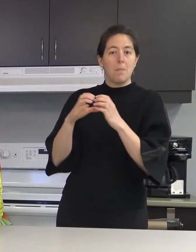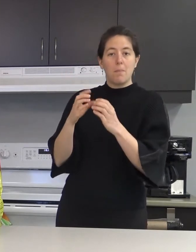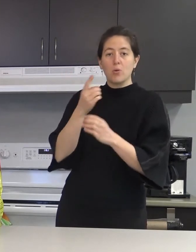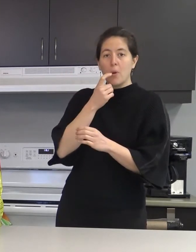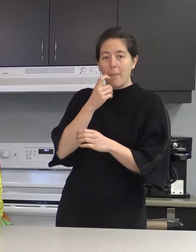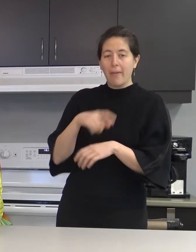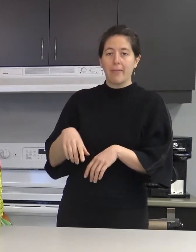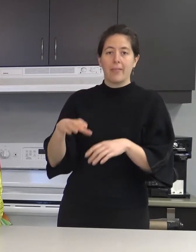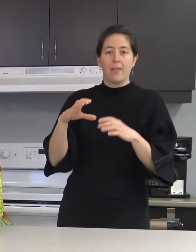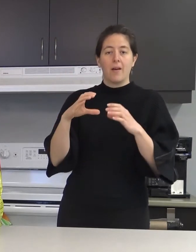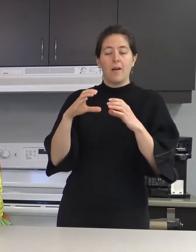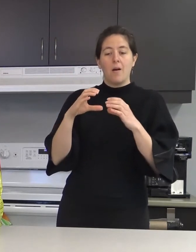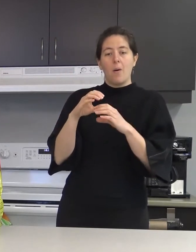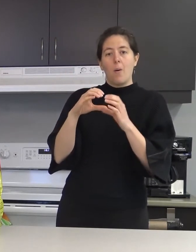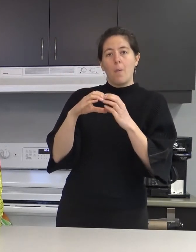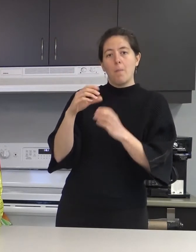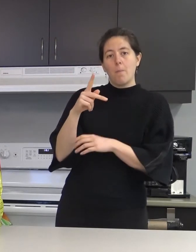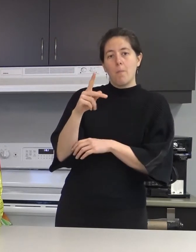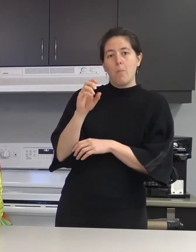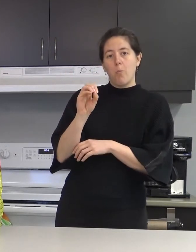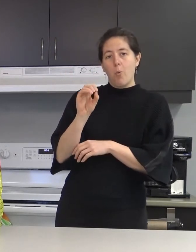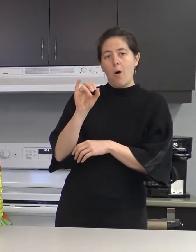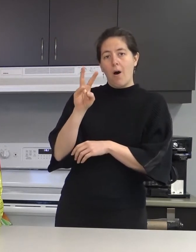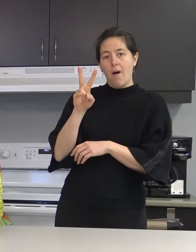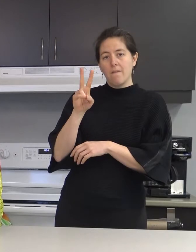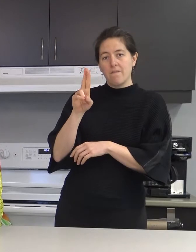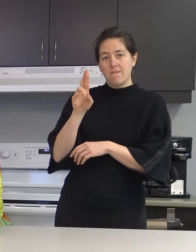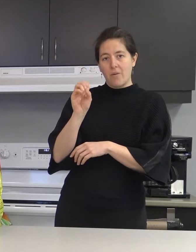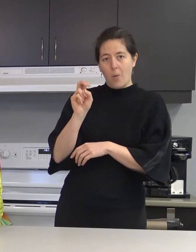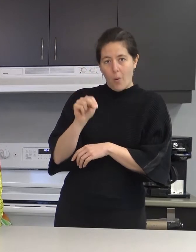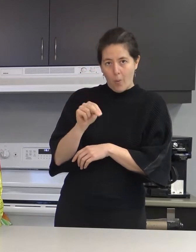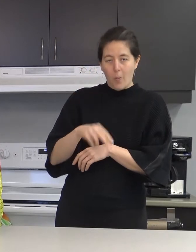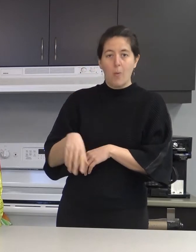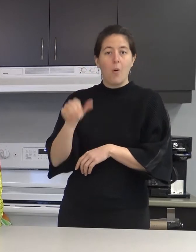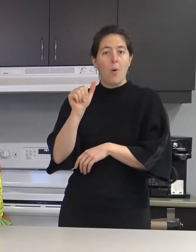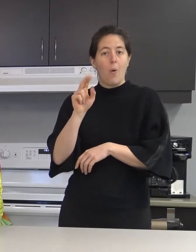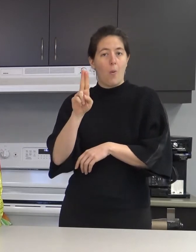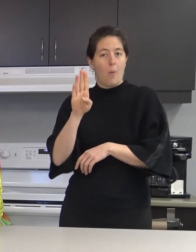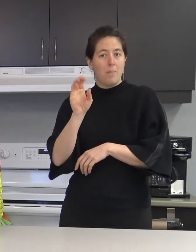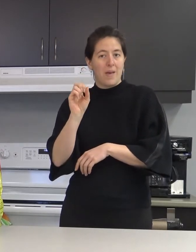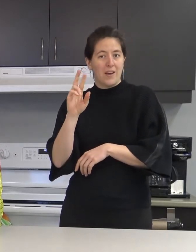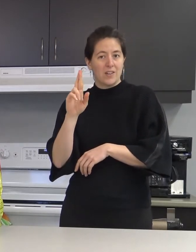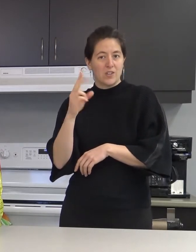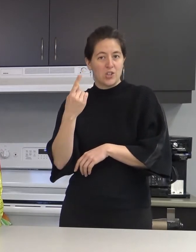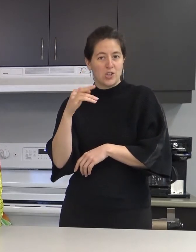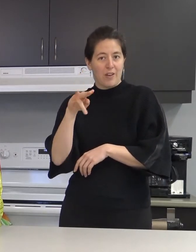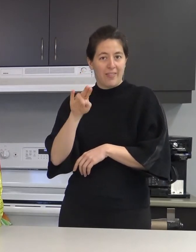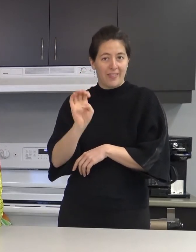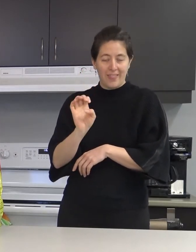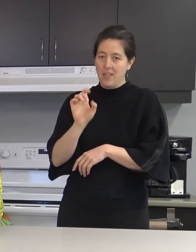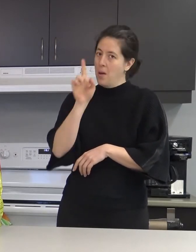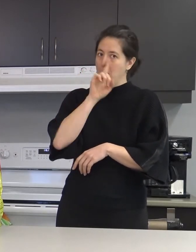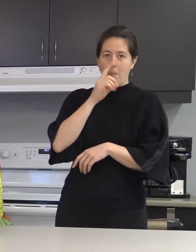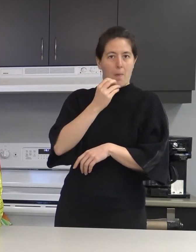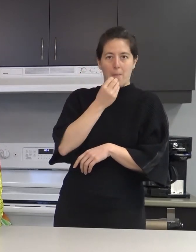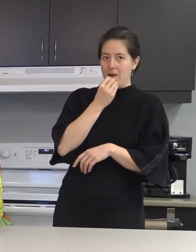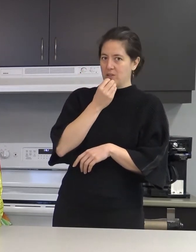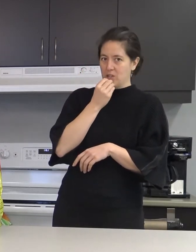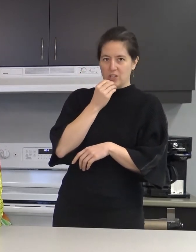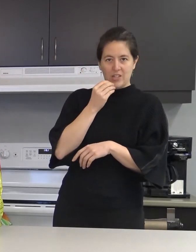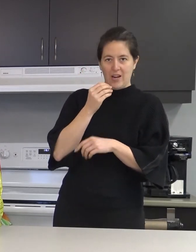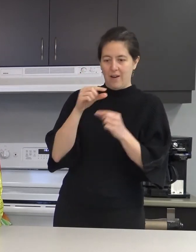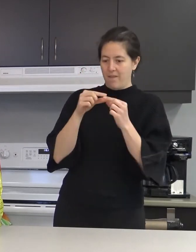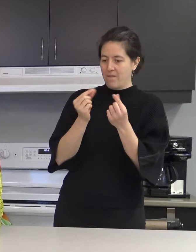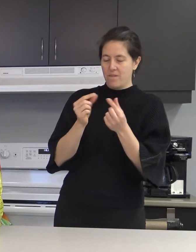les poivrons, puis les aubergines. Il ne faut pas les manger, ça vous pouvez les mettre au compost, ce ne sont pas des pousses